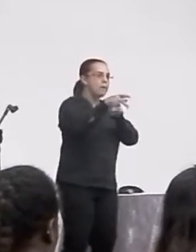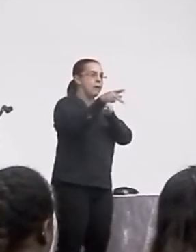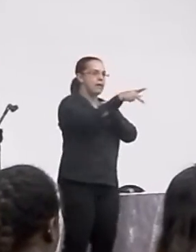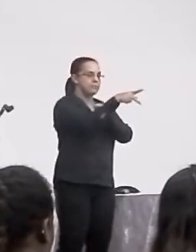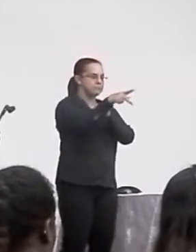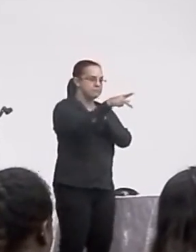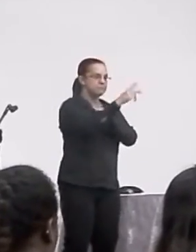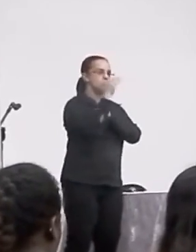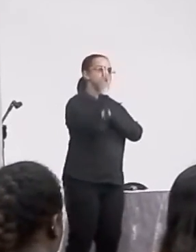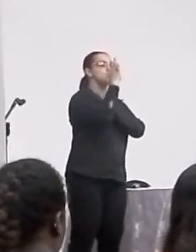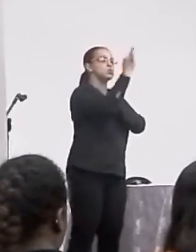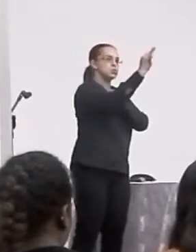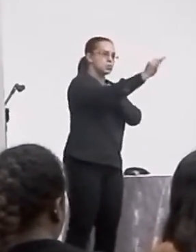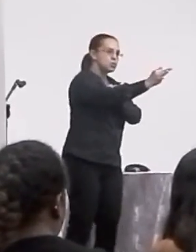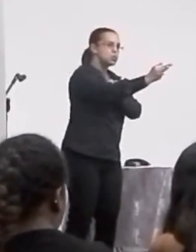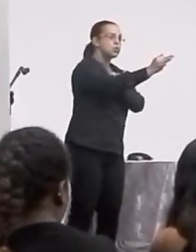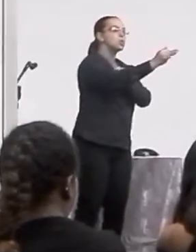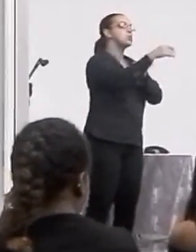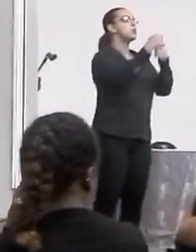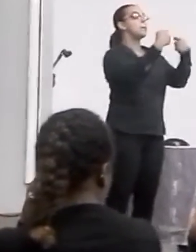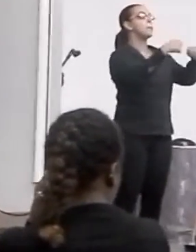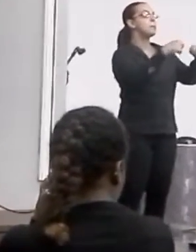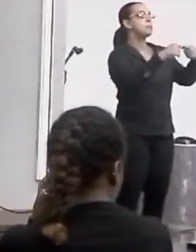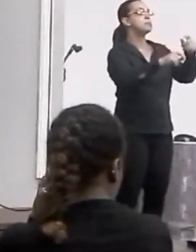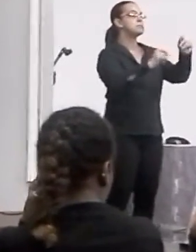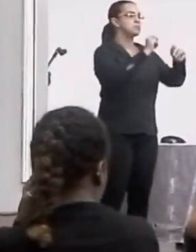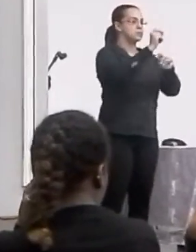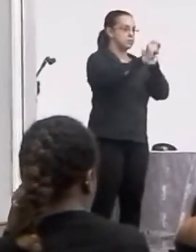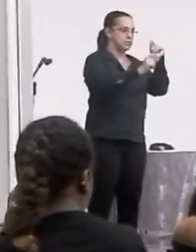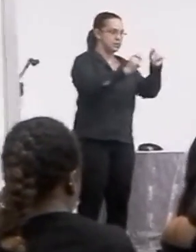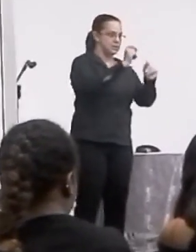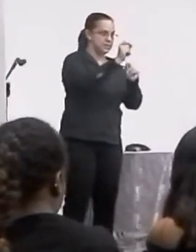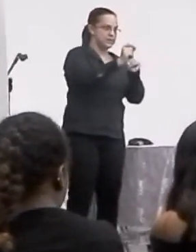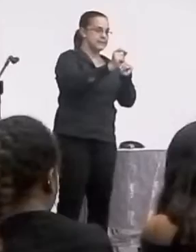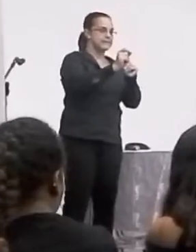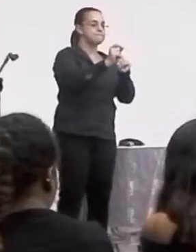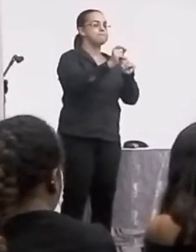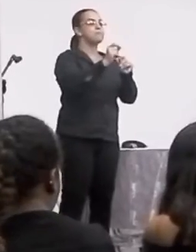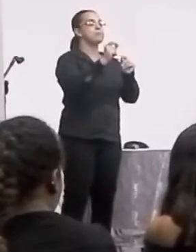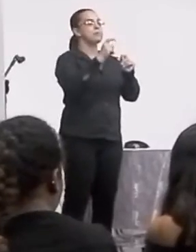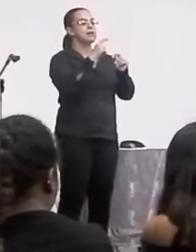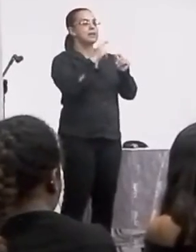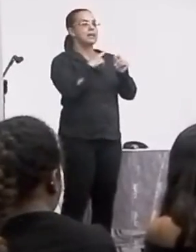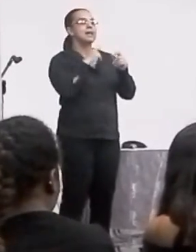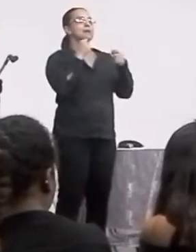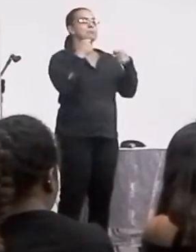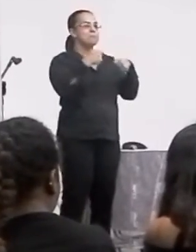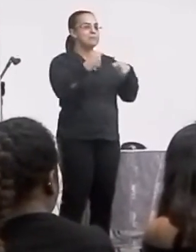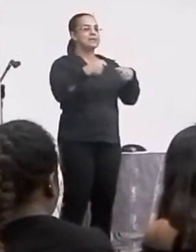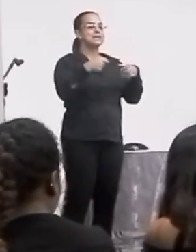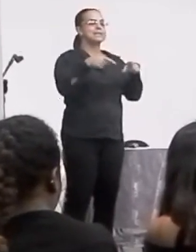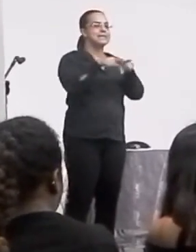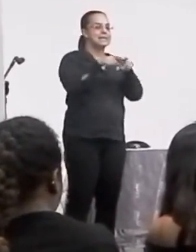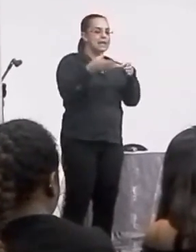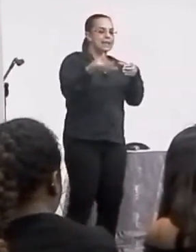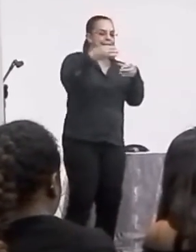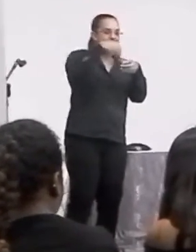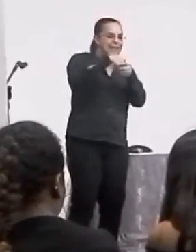aluno nas ciências humanas, é ter uma certa competência filosófica.